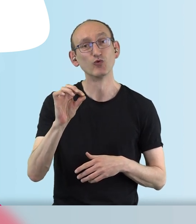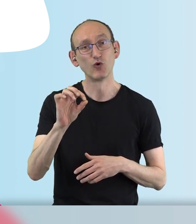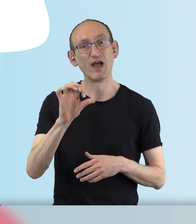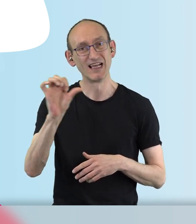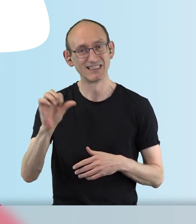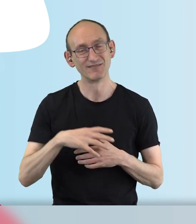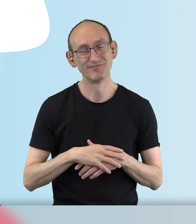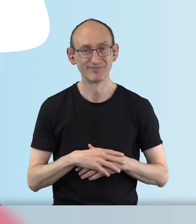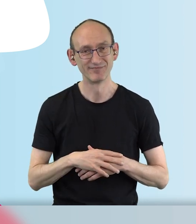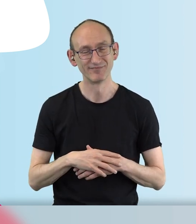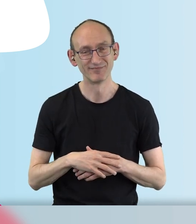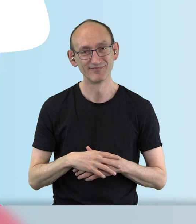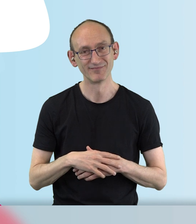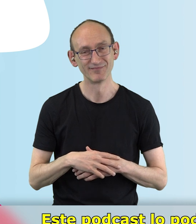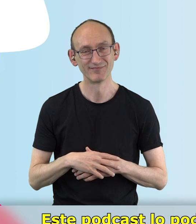www.jcyl.es.